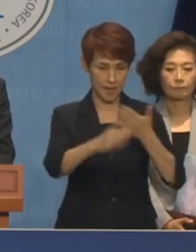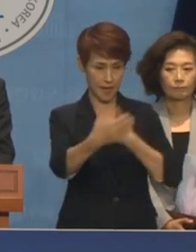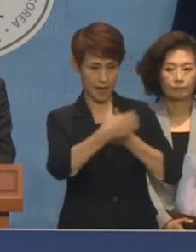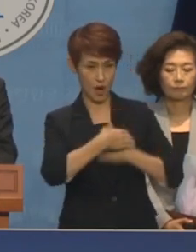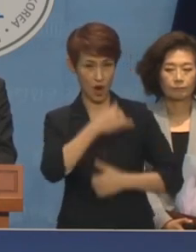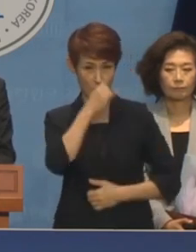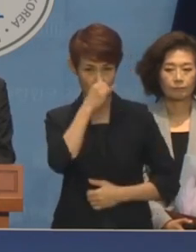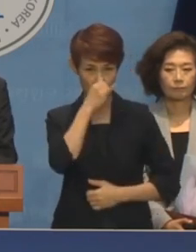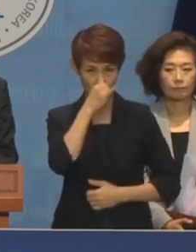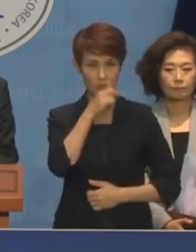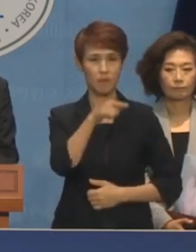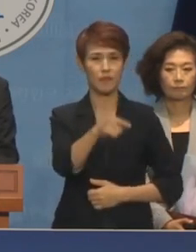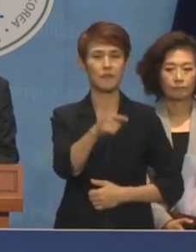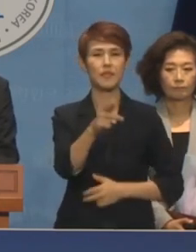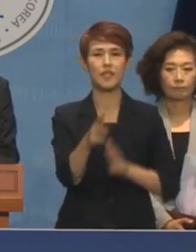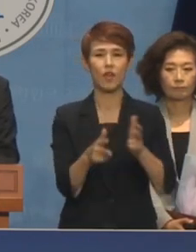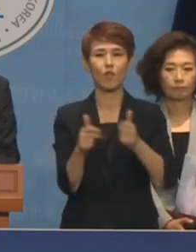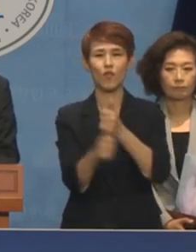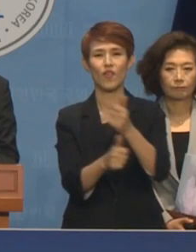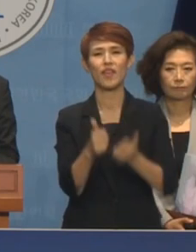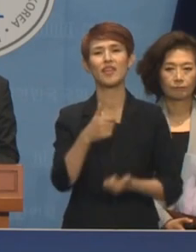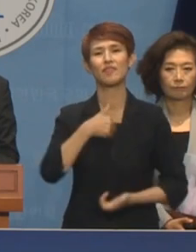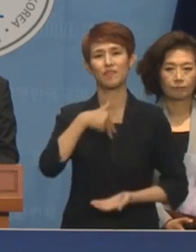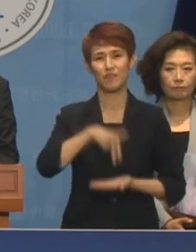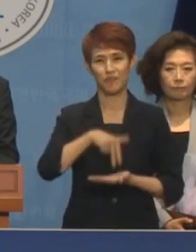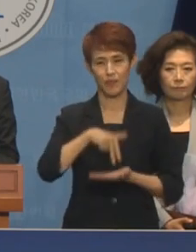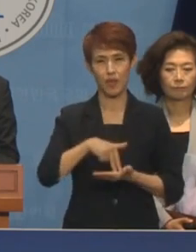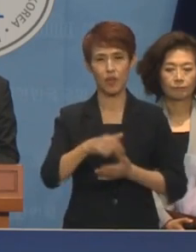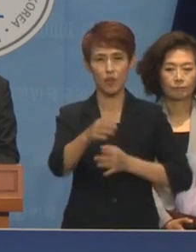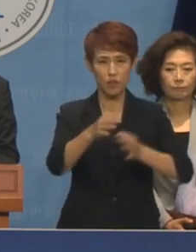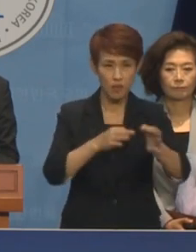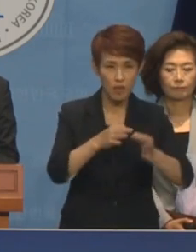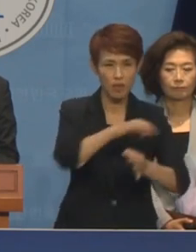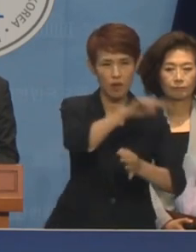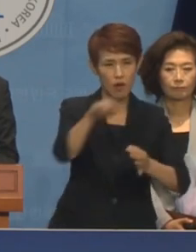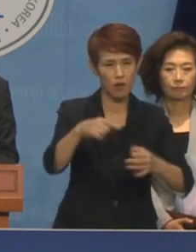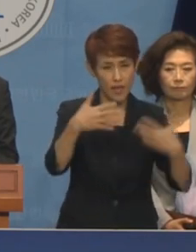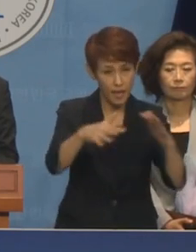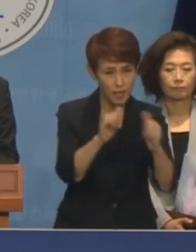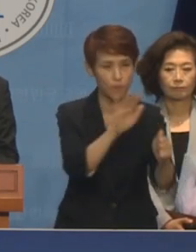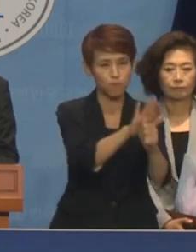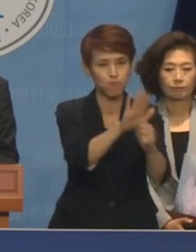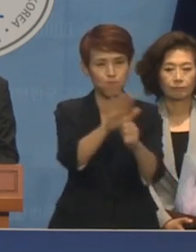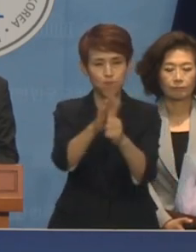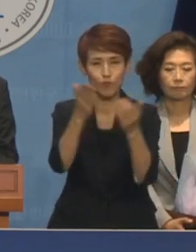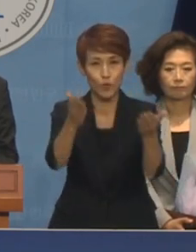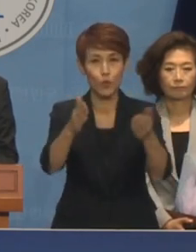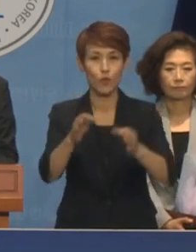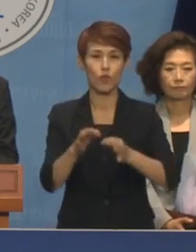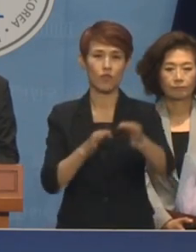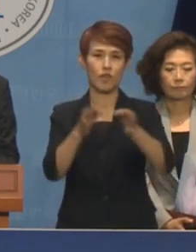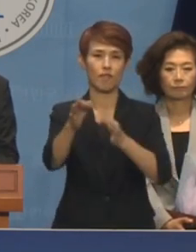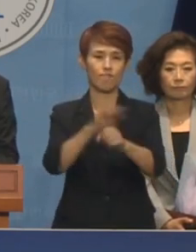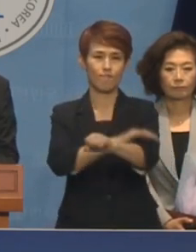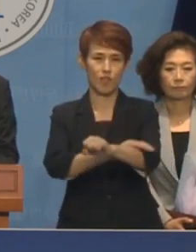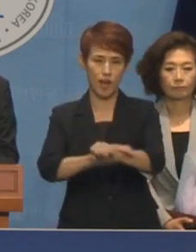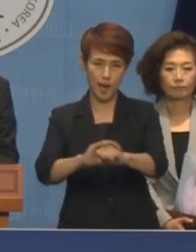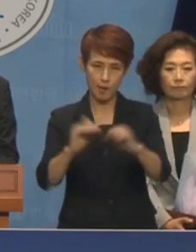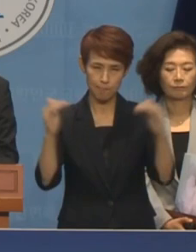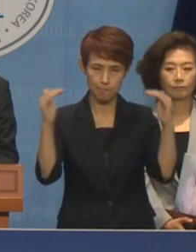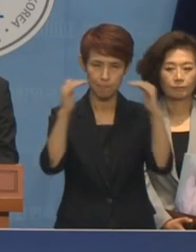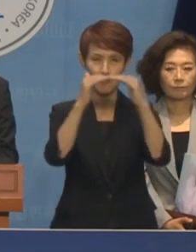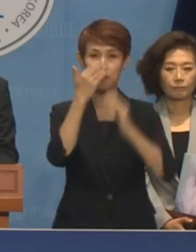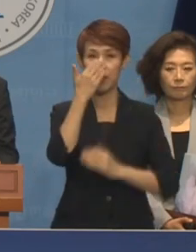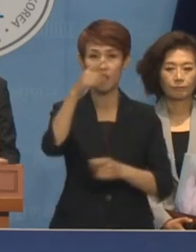시작으로 산업위원회의 일원으로서 경제 생태계의 약자들을 적극적으로 돕고 우리 경제가 건강한 균형을 유지할